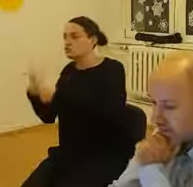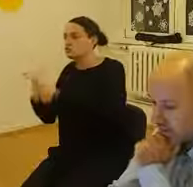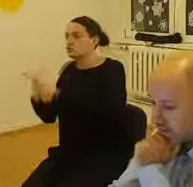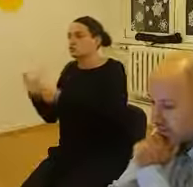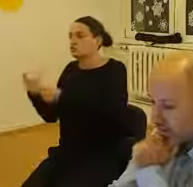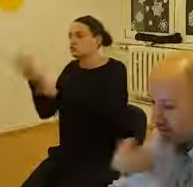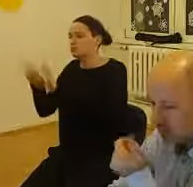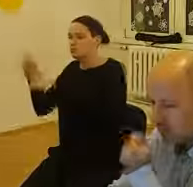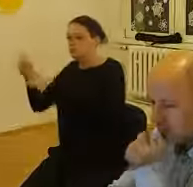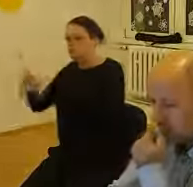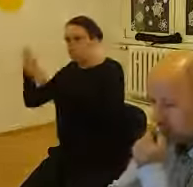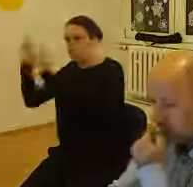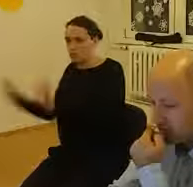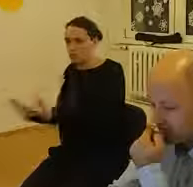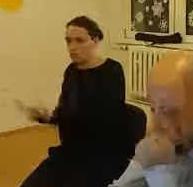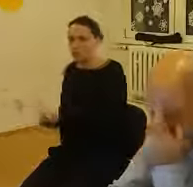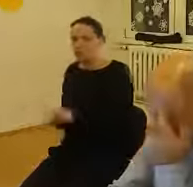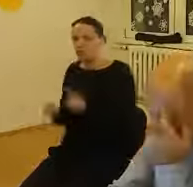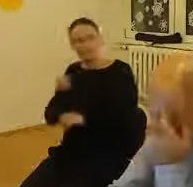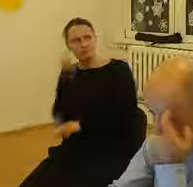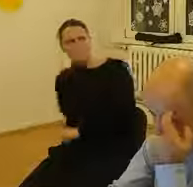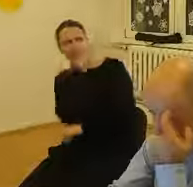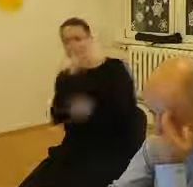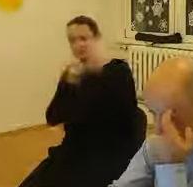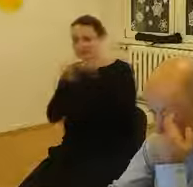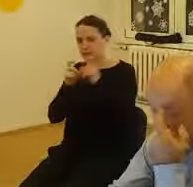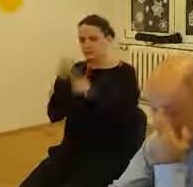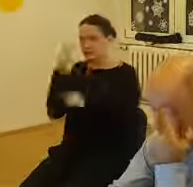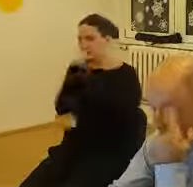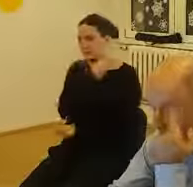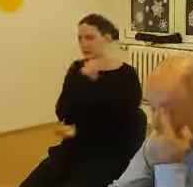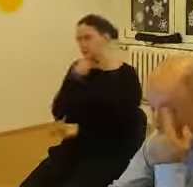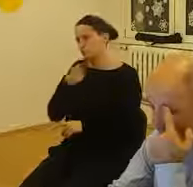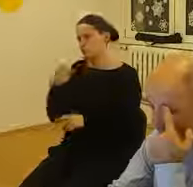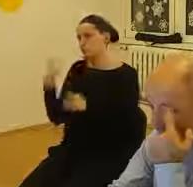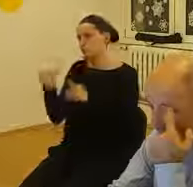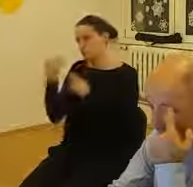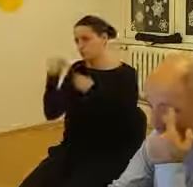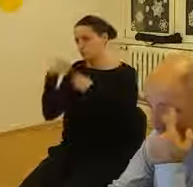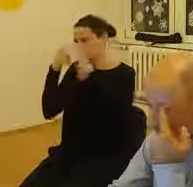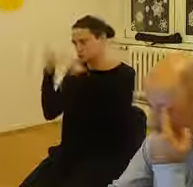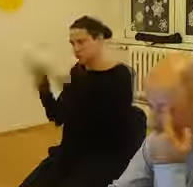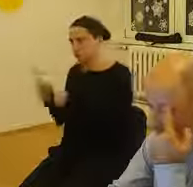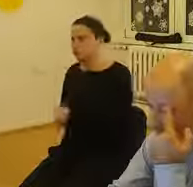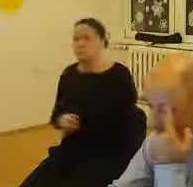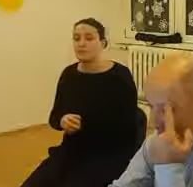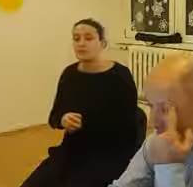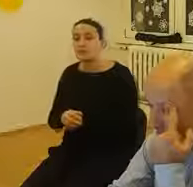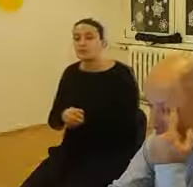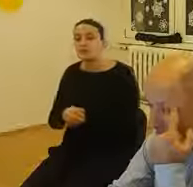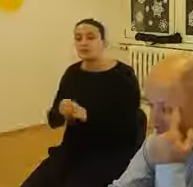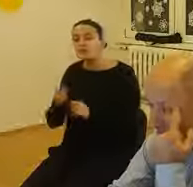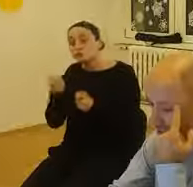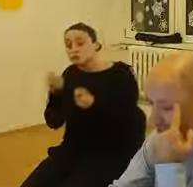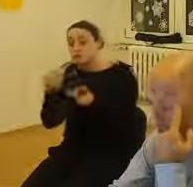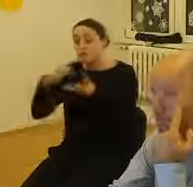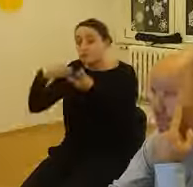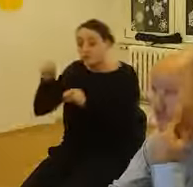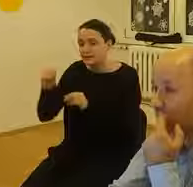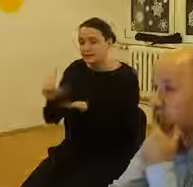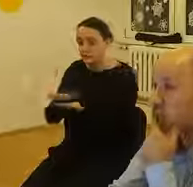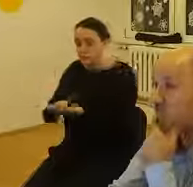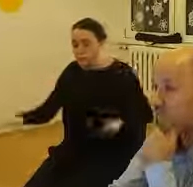Ławki te, co widać na zdjęciu i te, co Państwo spotykacie. Tych ławek przybyło trochę więcej jeszcze